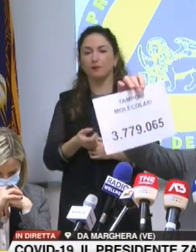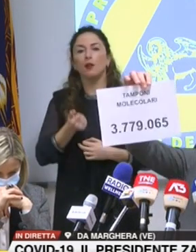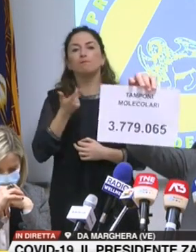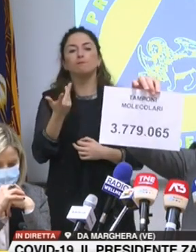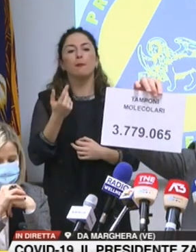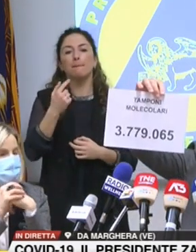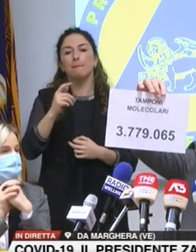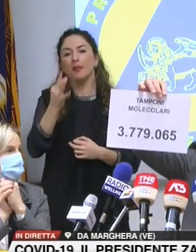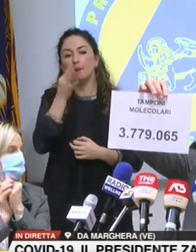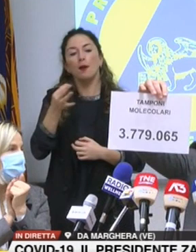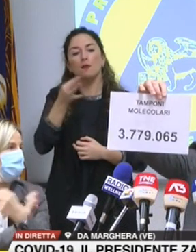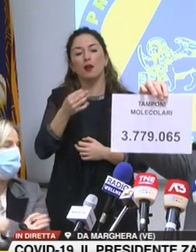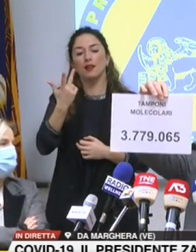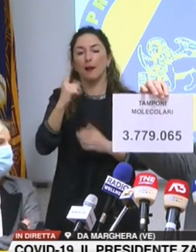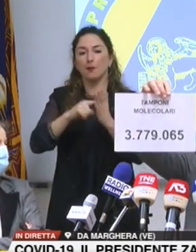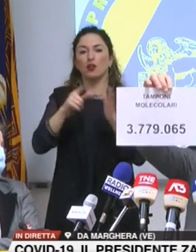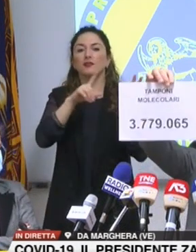Molecolari sono